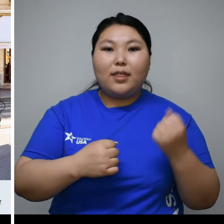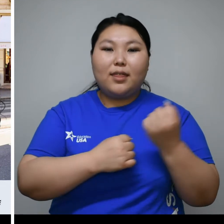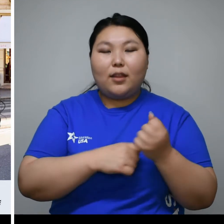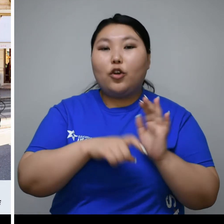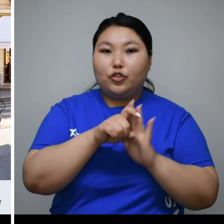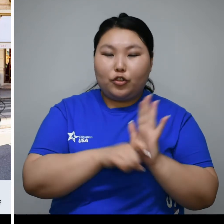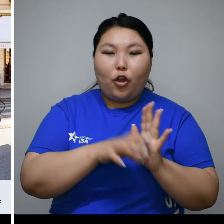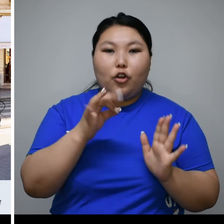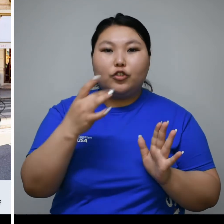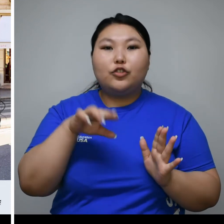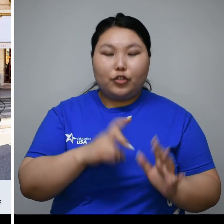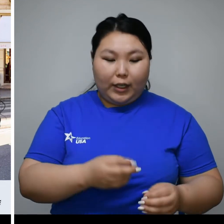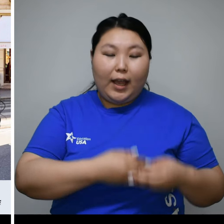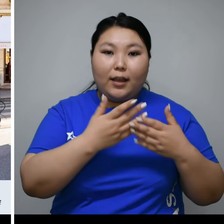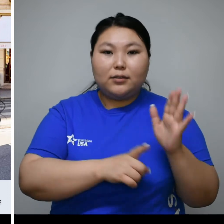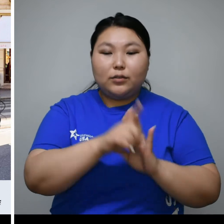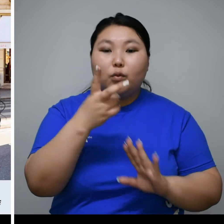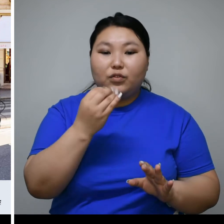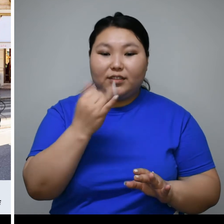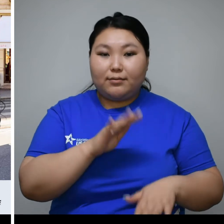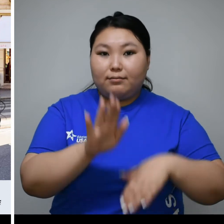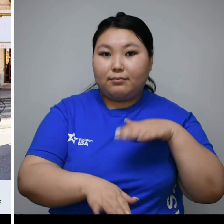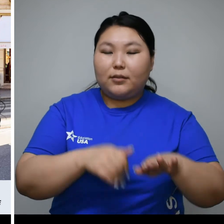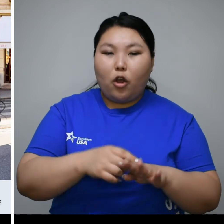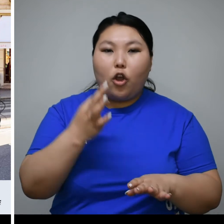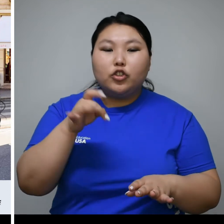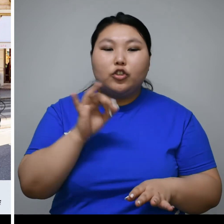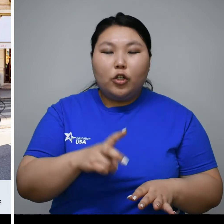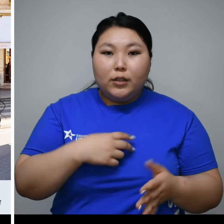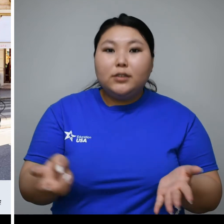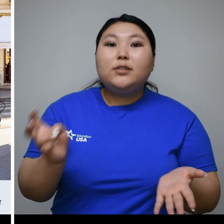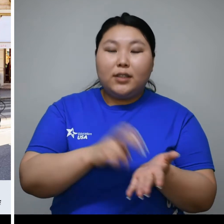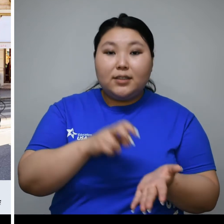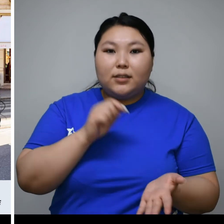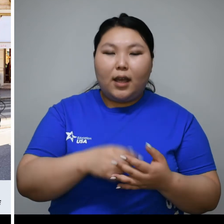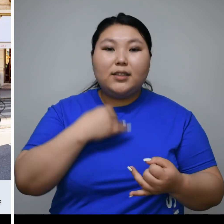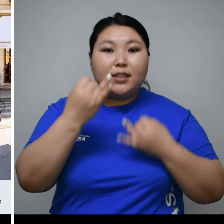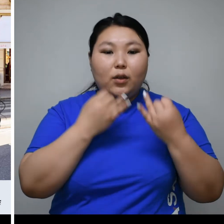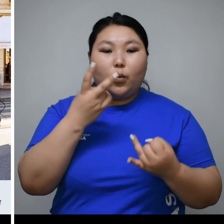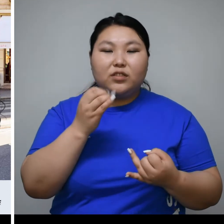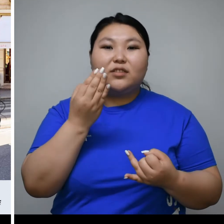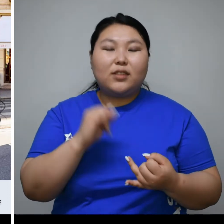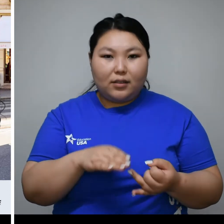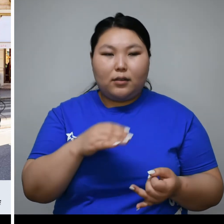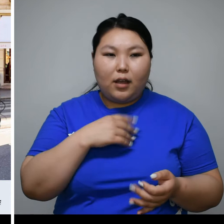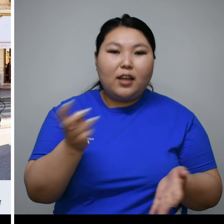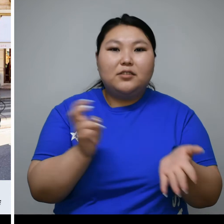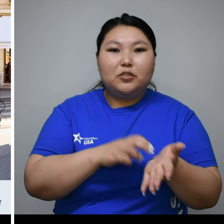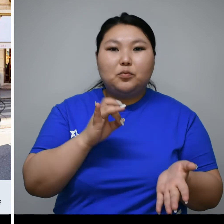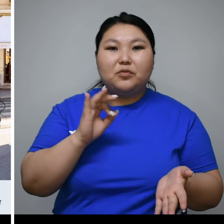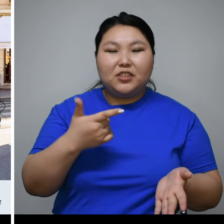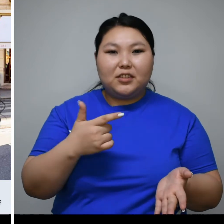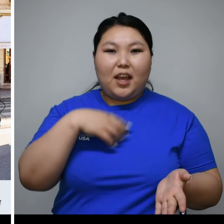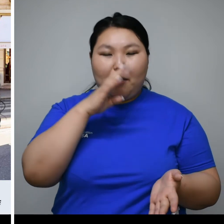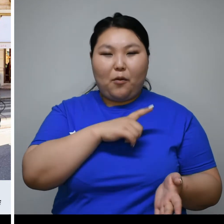нэгэн тэтгэлэгт хөтөлбөрт өргөдлөө гаргаад эхний үе шатандаа буюу яг өргөдлийн үе шатандаа тэнцчихэрээ ярилцлагын үе шатандаа нэг тийм